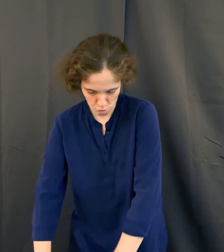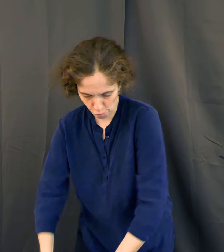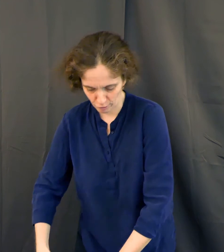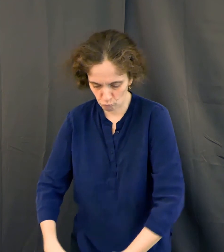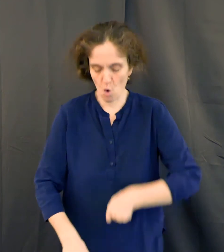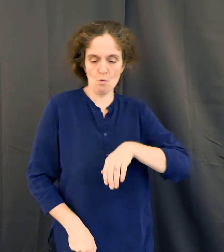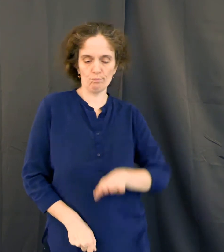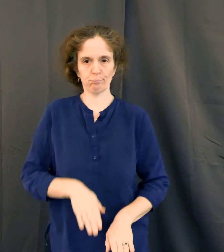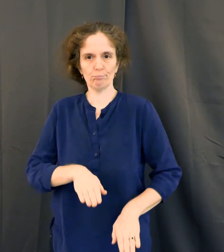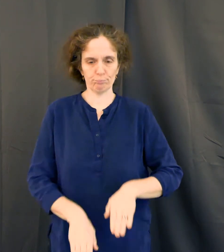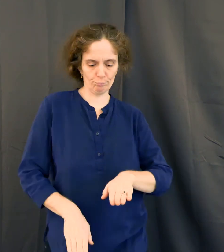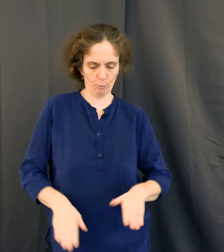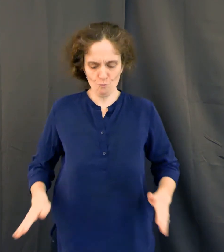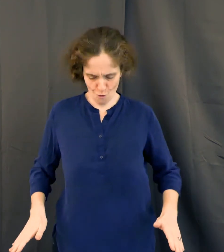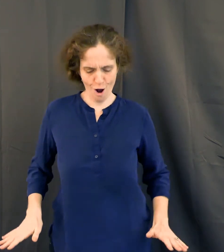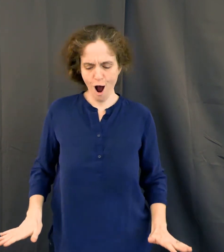des bottes noires,